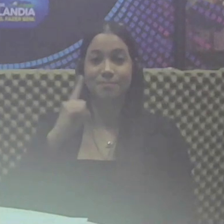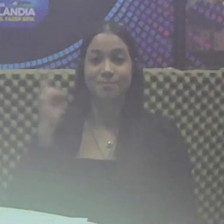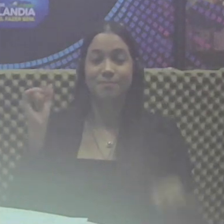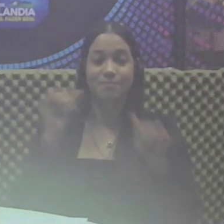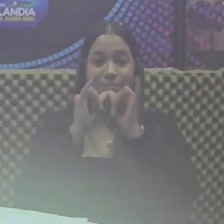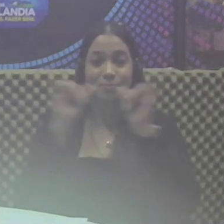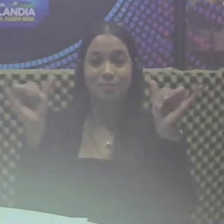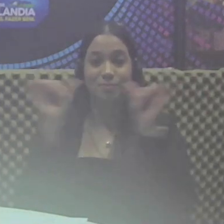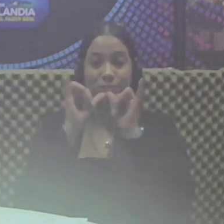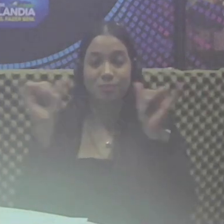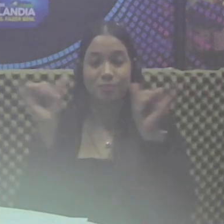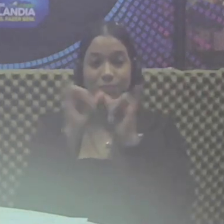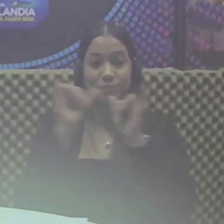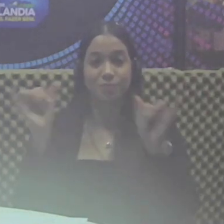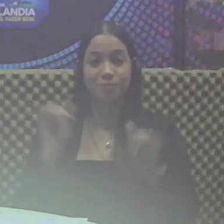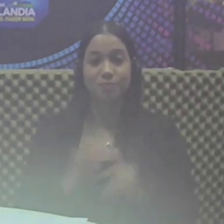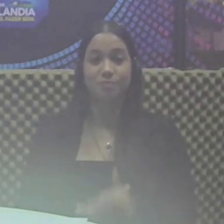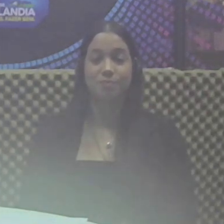de